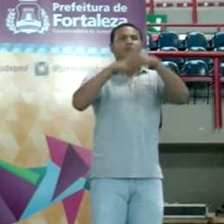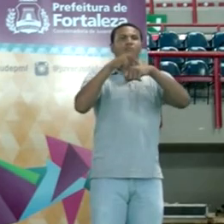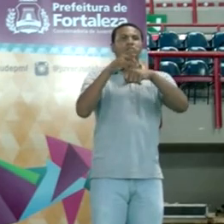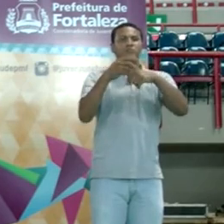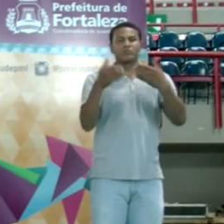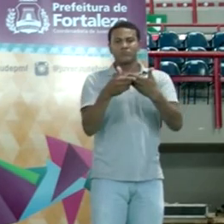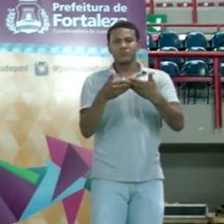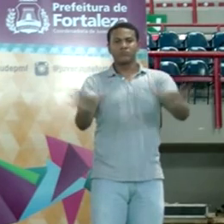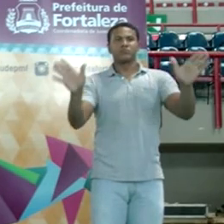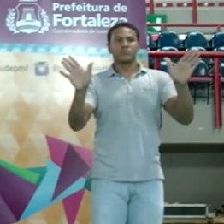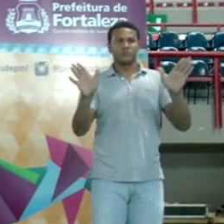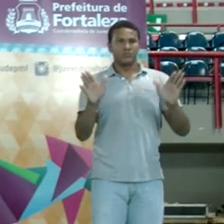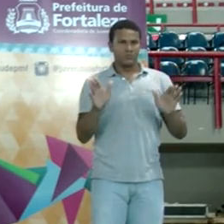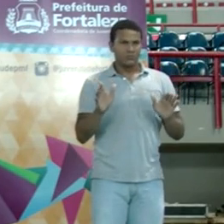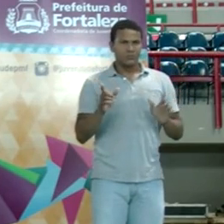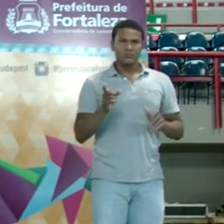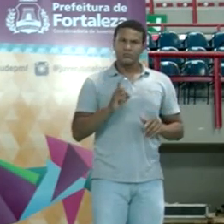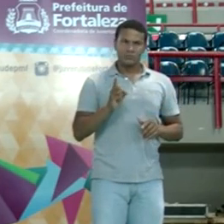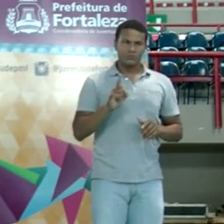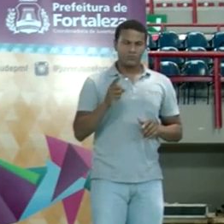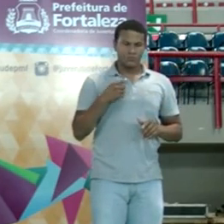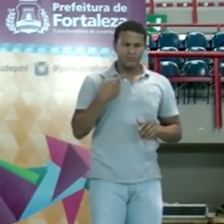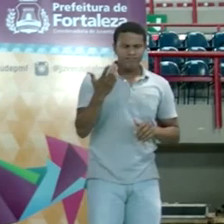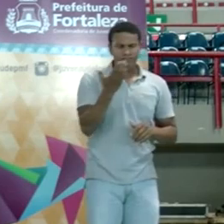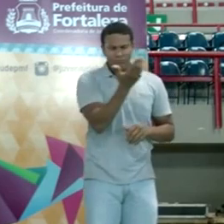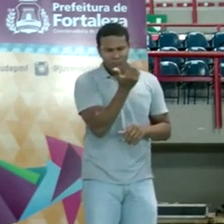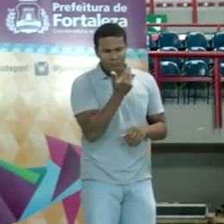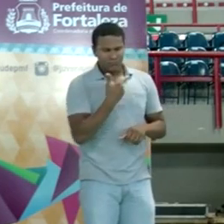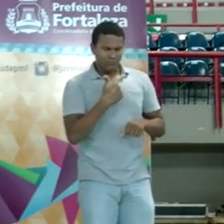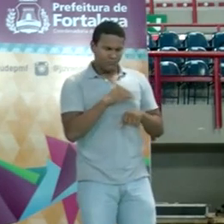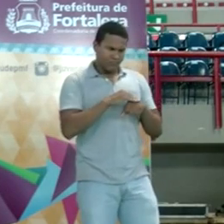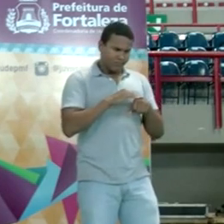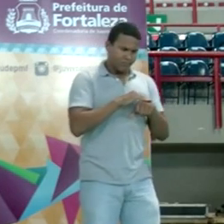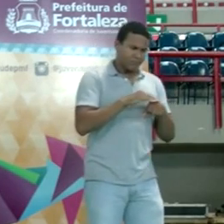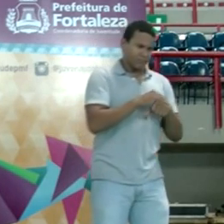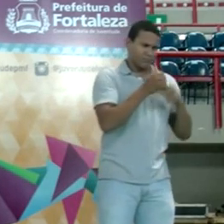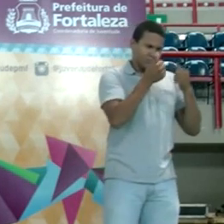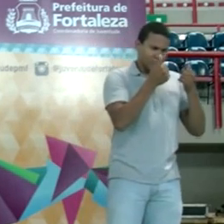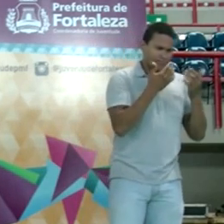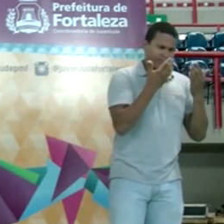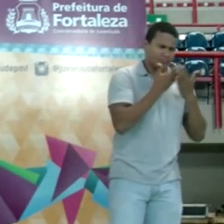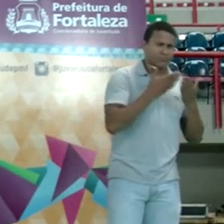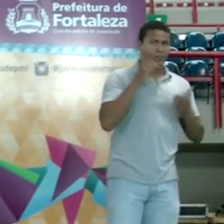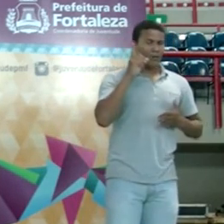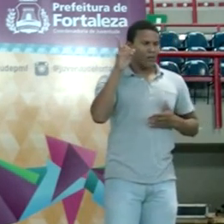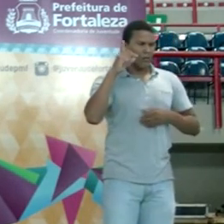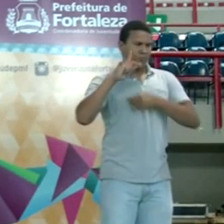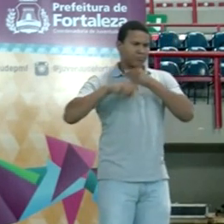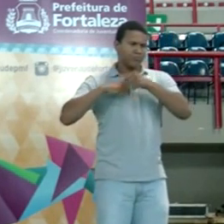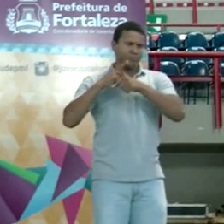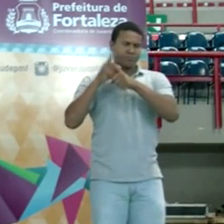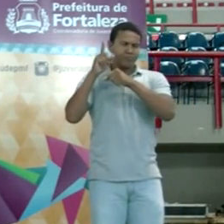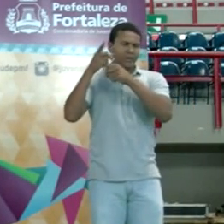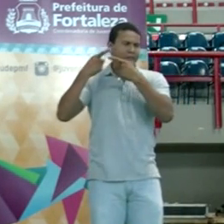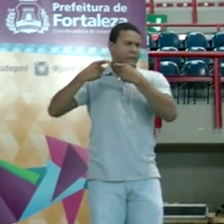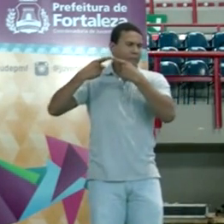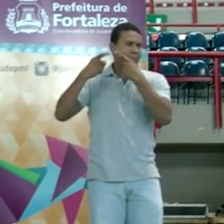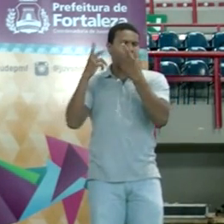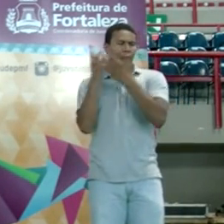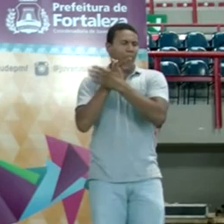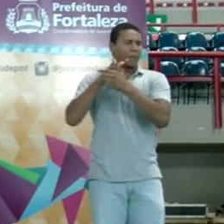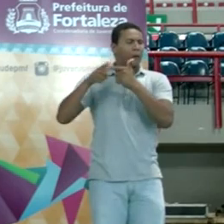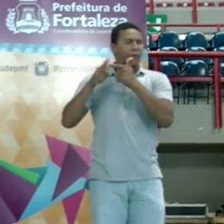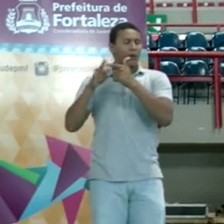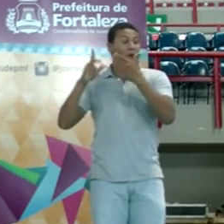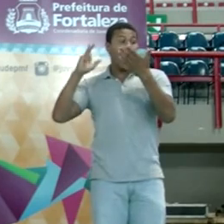certo? Então ele tem que falar com o refugiado, olha, o conflito lá no teu país passou. Aí o cara